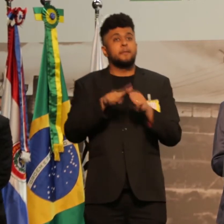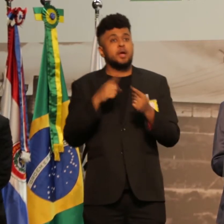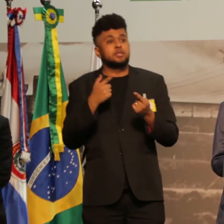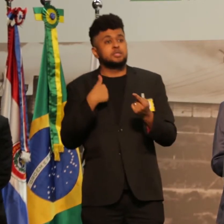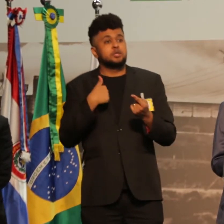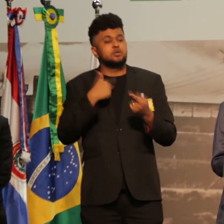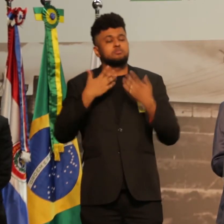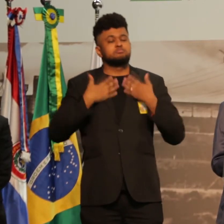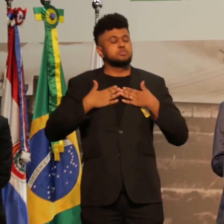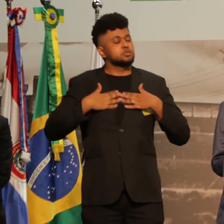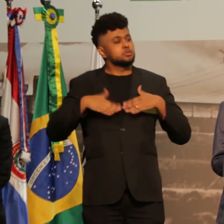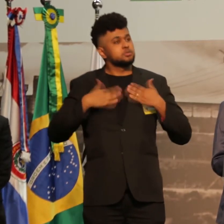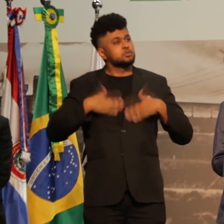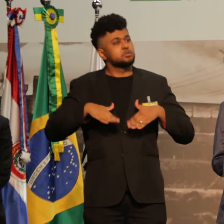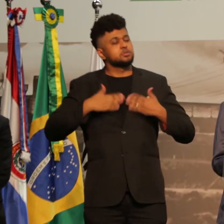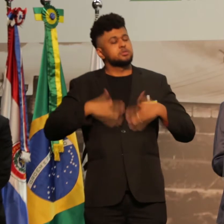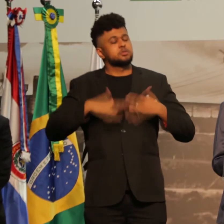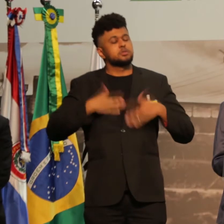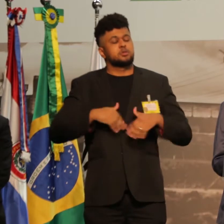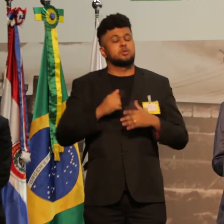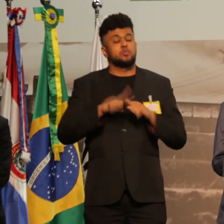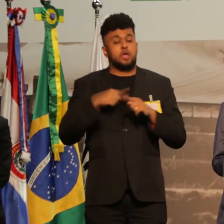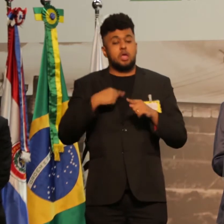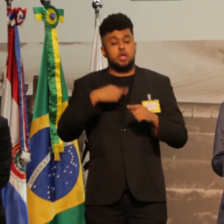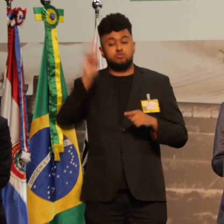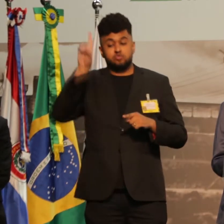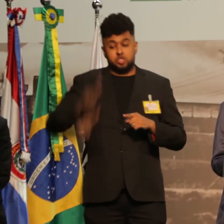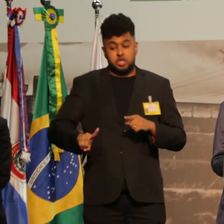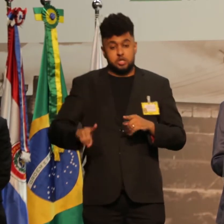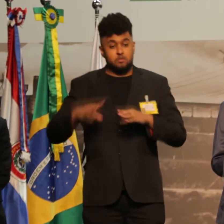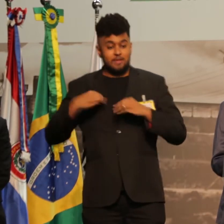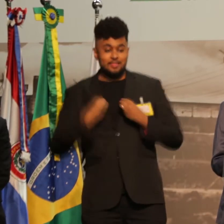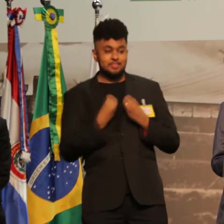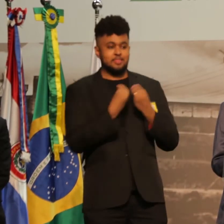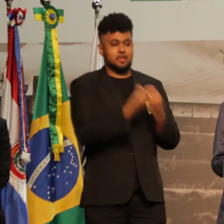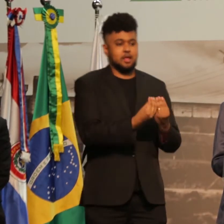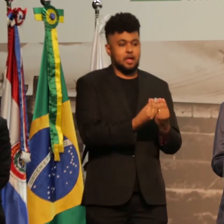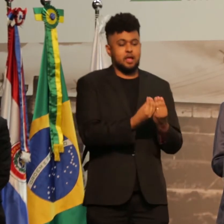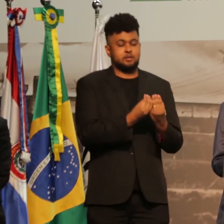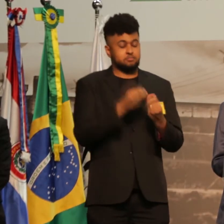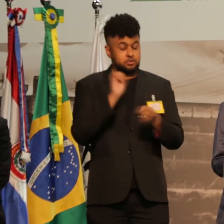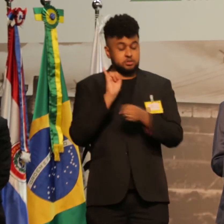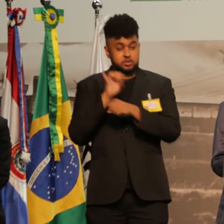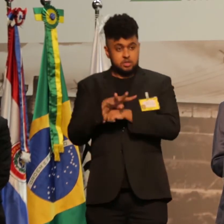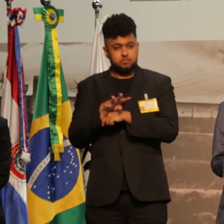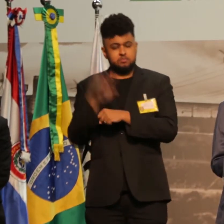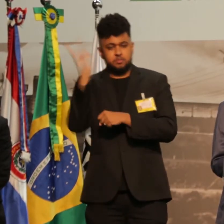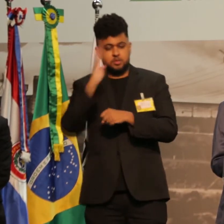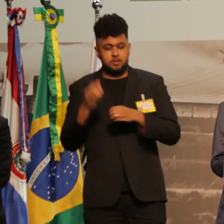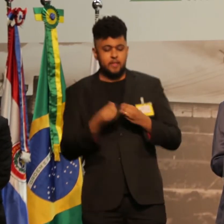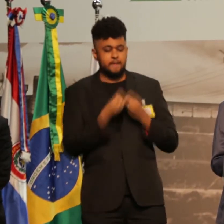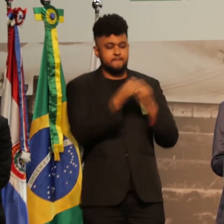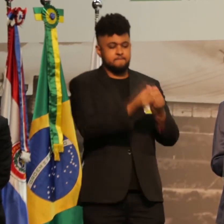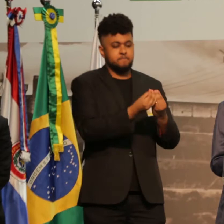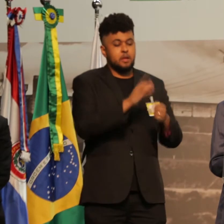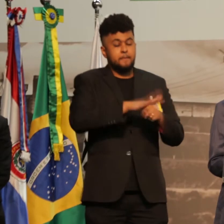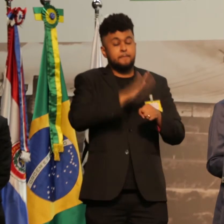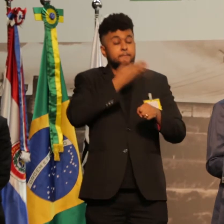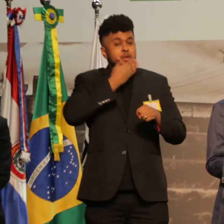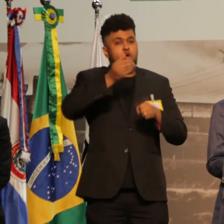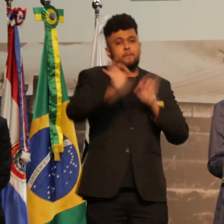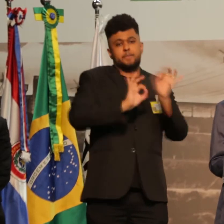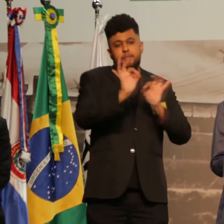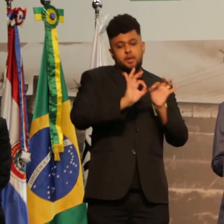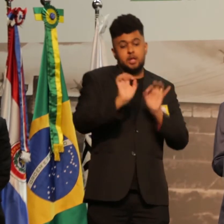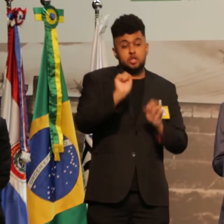agradecido, sereno e confiante por entregar a direção geral brasileira da Itaipu em mãos mais bem preparadas